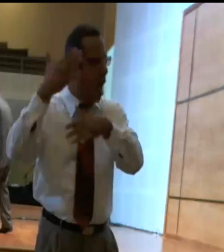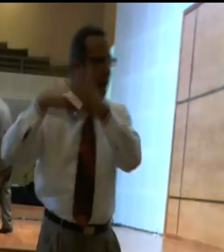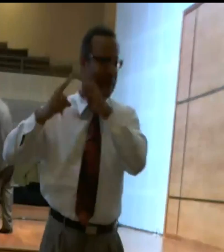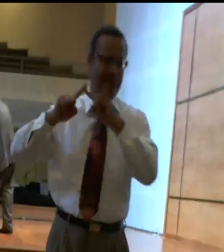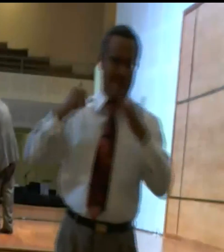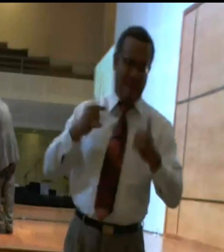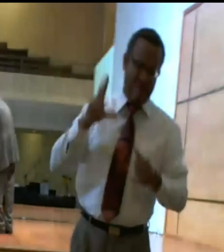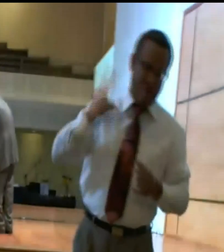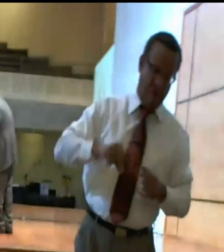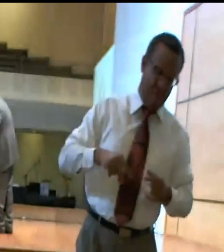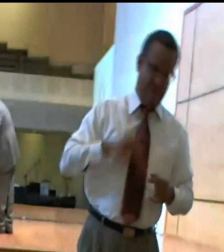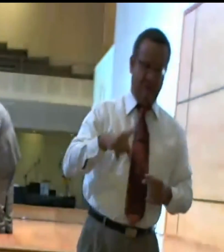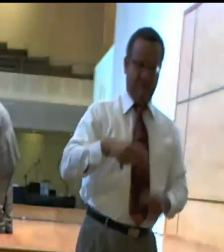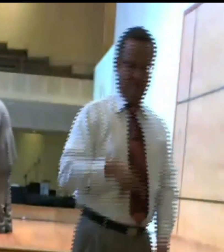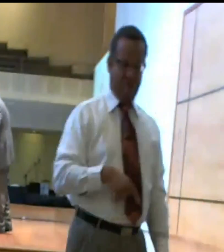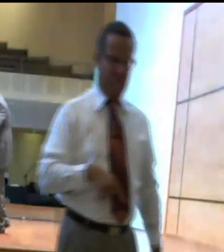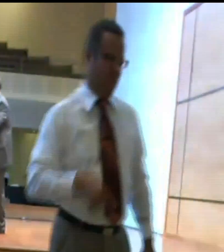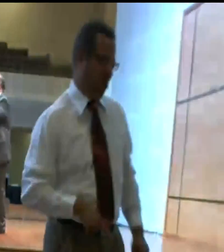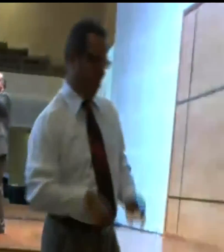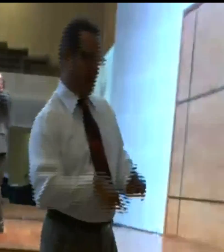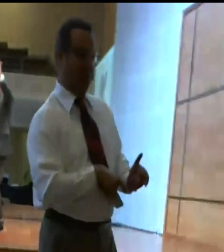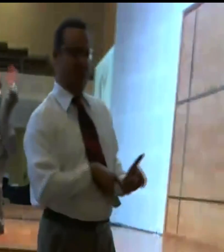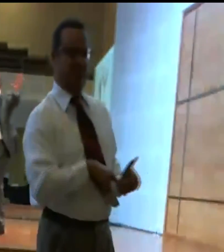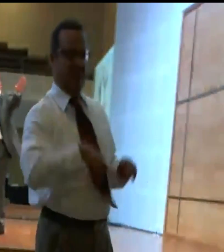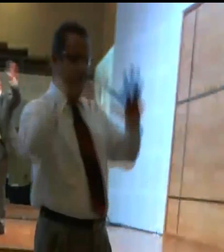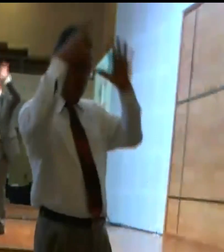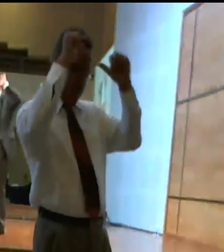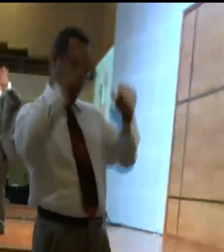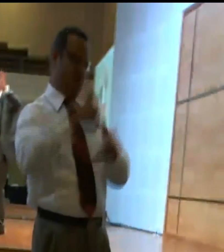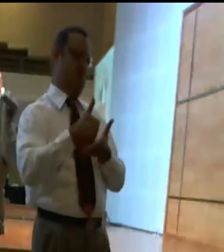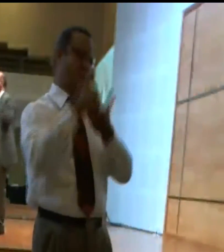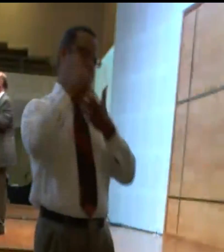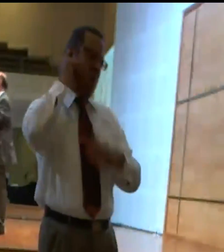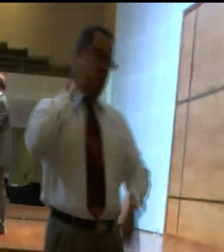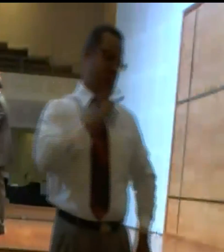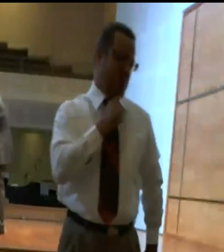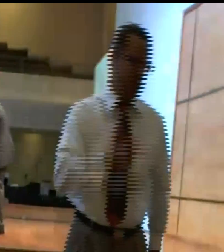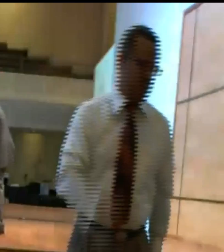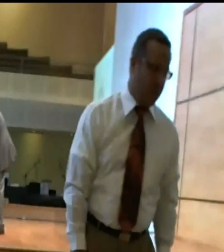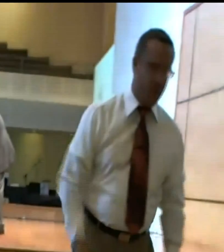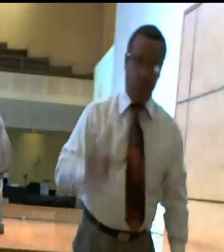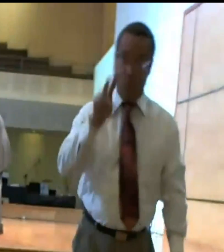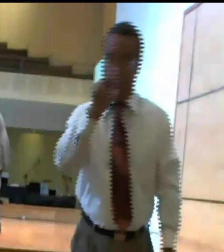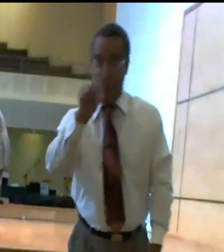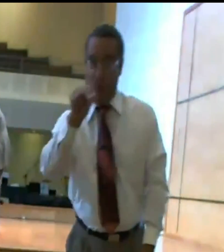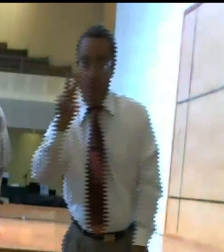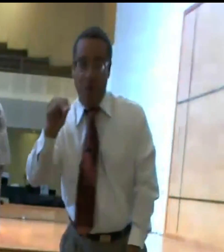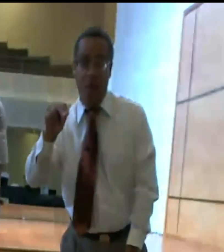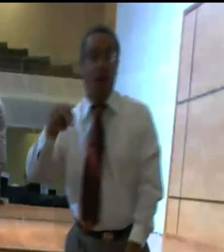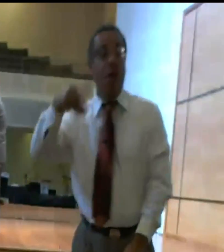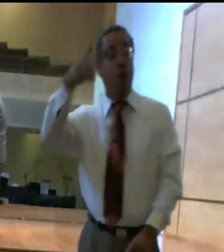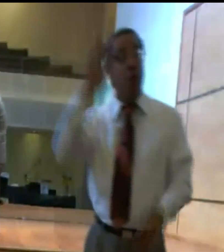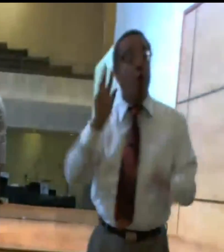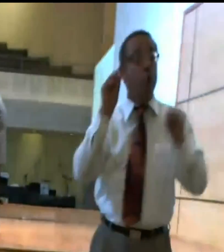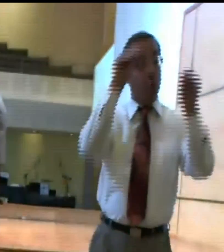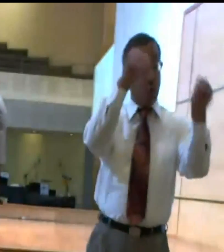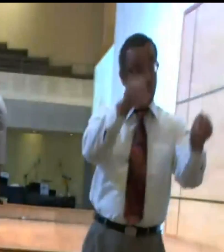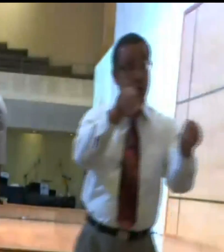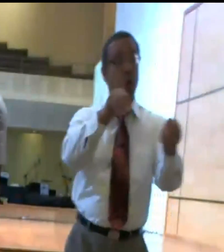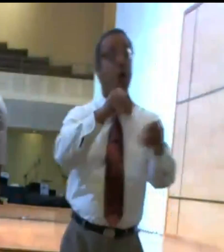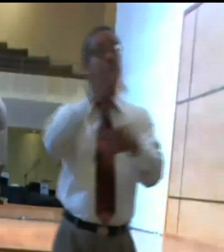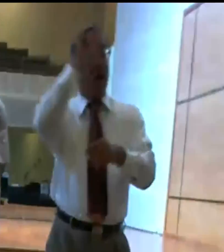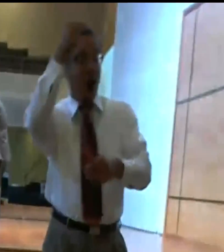Lo cierto es, mis hermanos, que el gobierno humano en cualquier parte del mundo, el gobierno humano fue instituido por